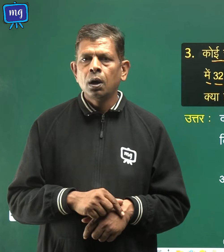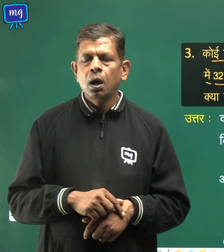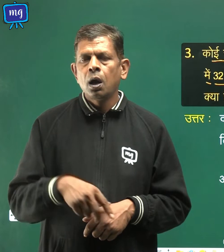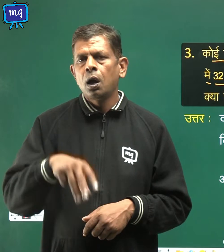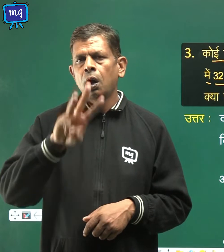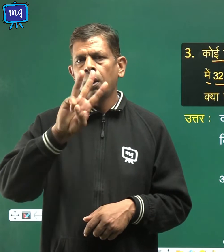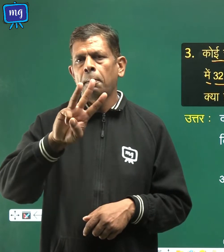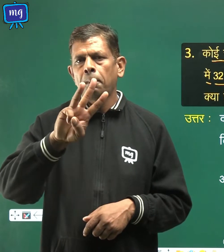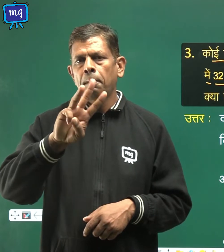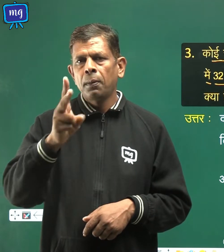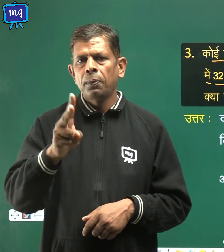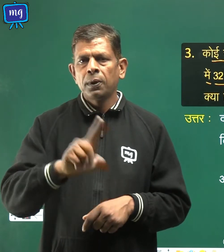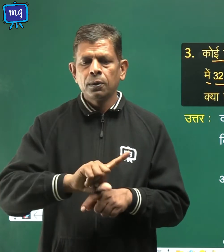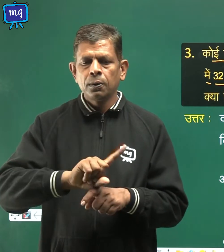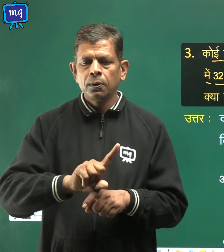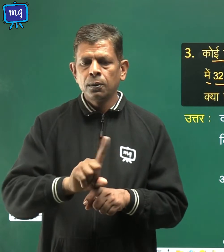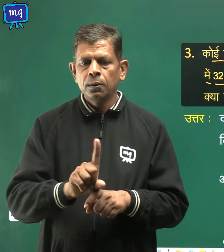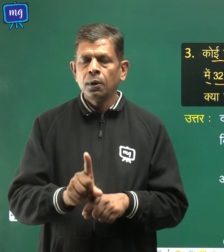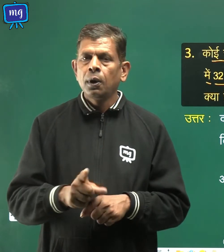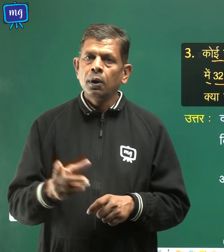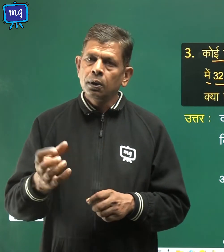32 सेकंड लेता है।